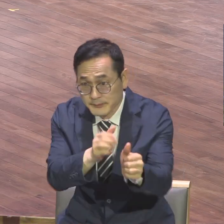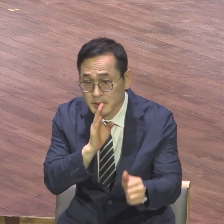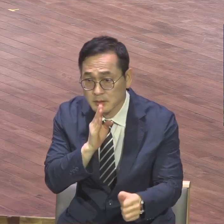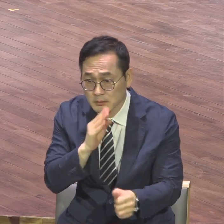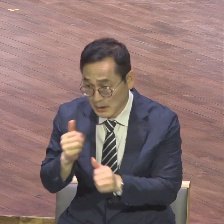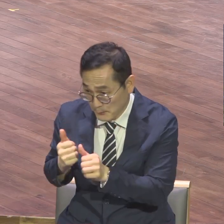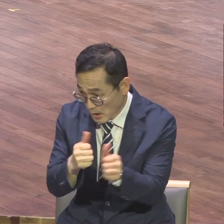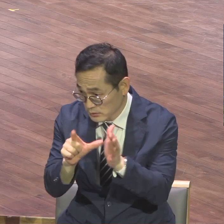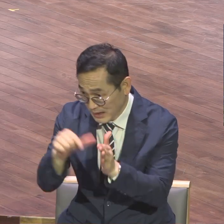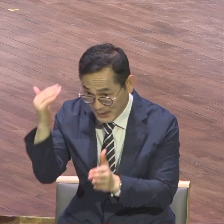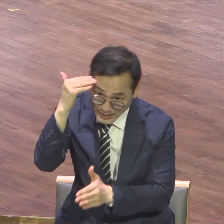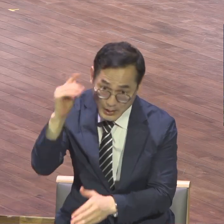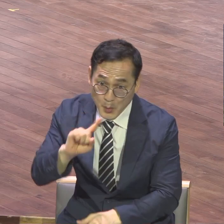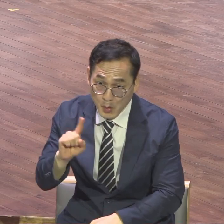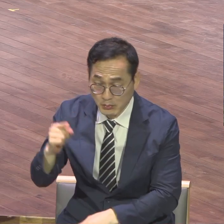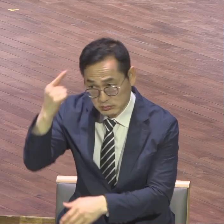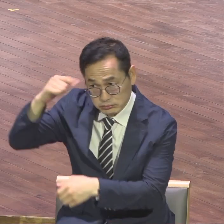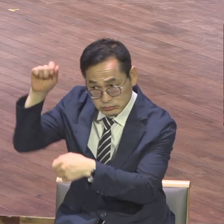큰 문제라는 거예요.